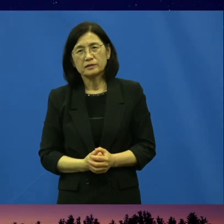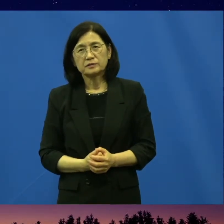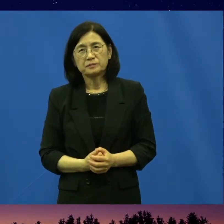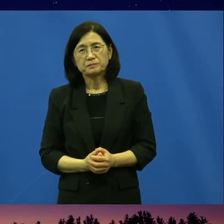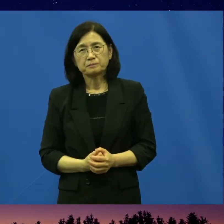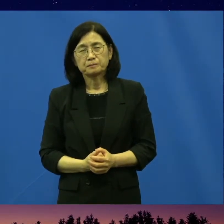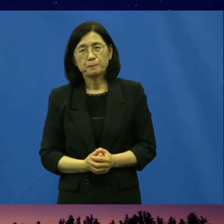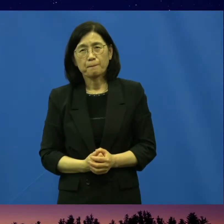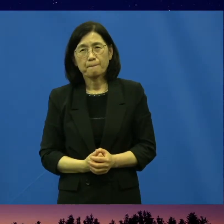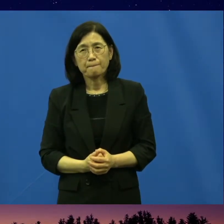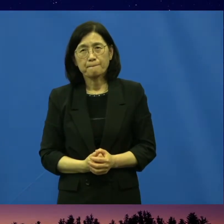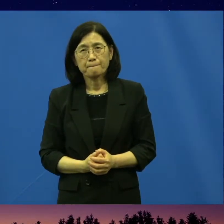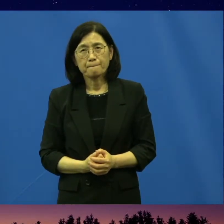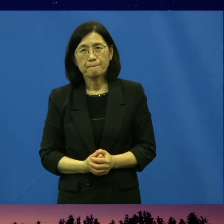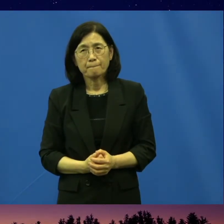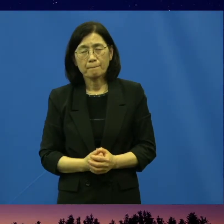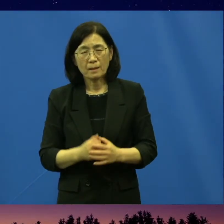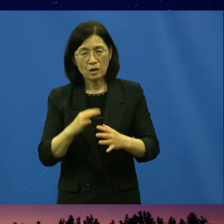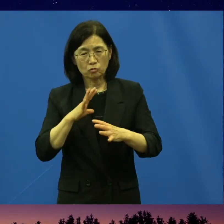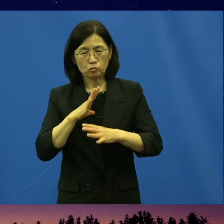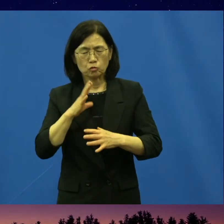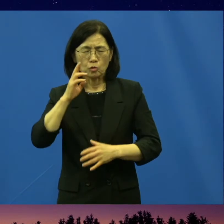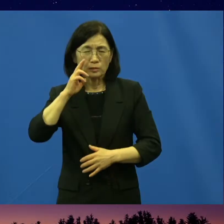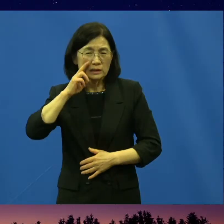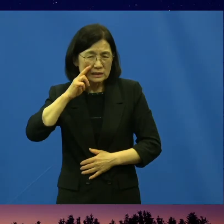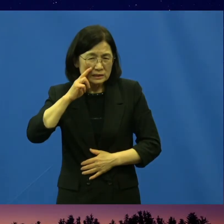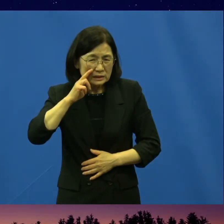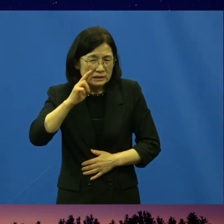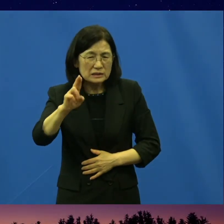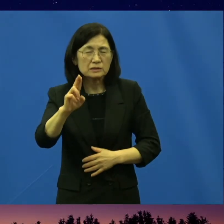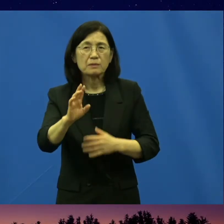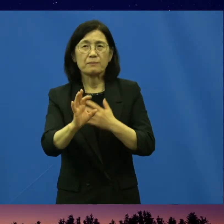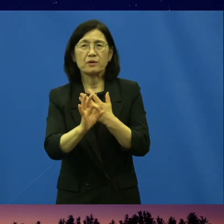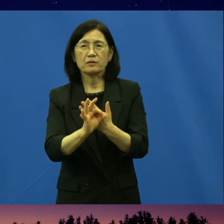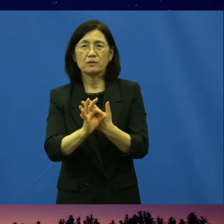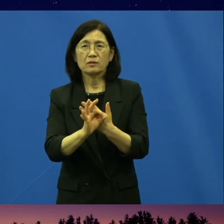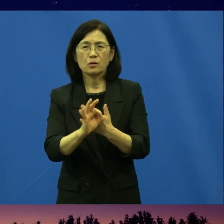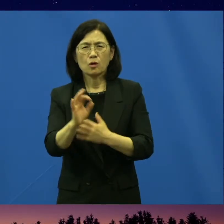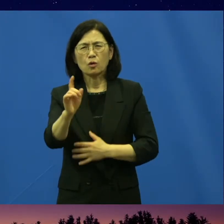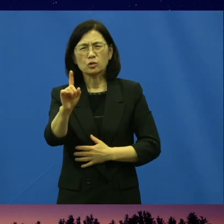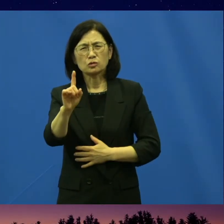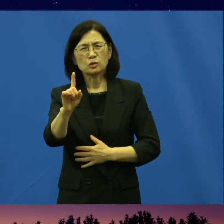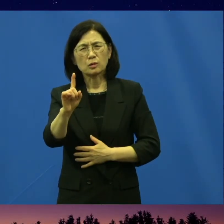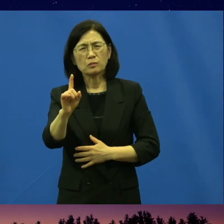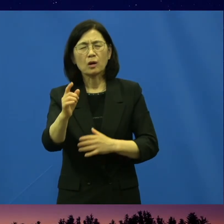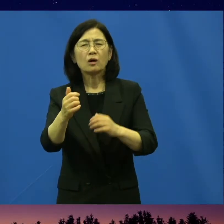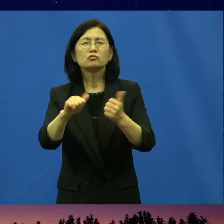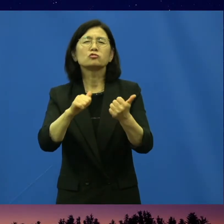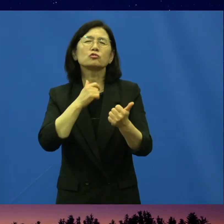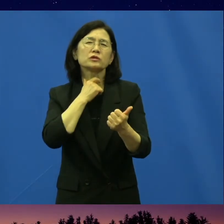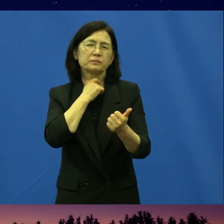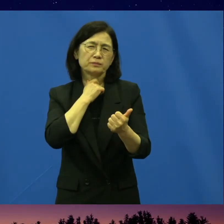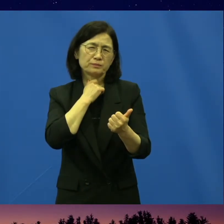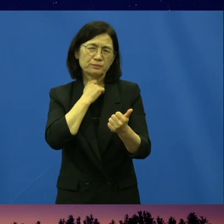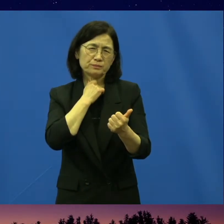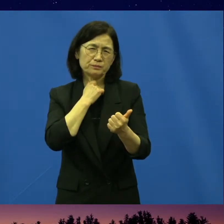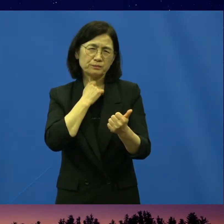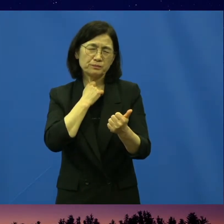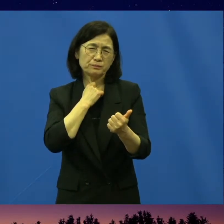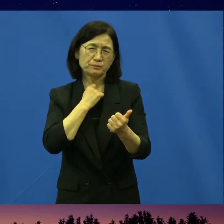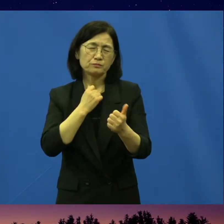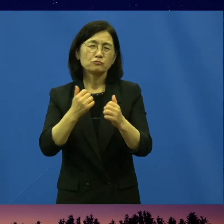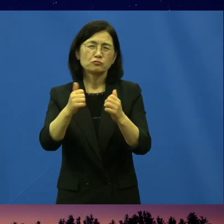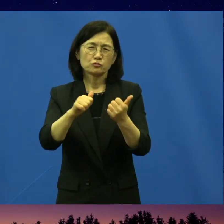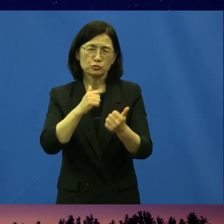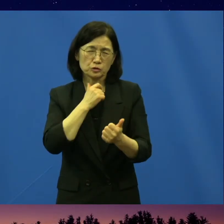여러분 이것은 이 두려움에 심해지면 고통스러운 건데 심하면 어느 정도까지 갈까요? 죽고 싶어지는 거예요. 여러분 이